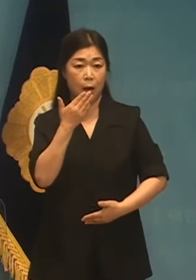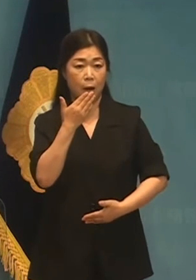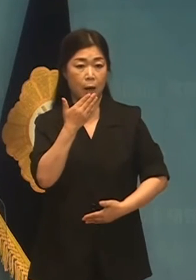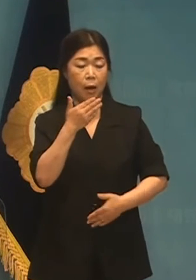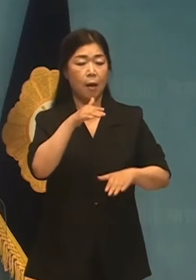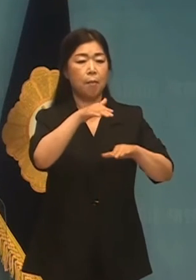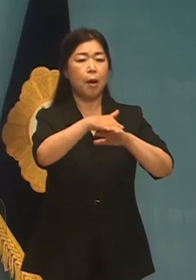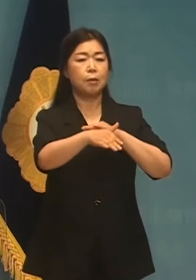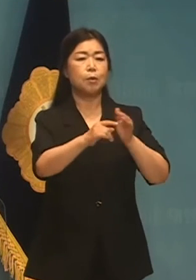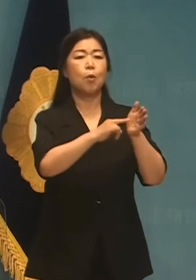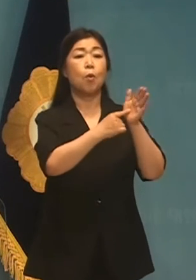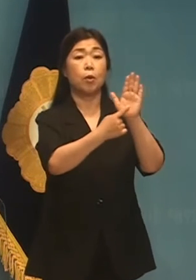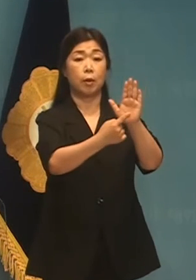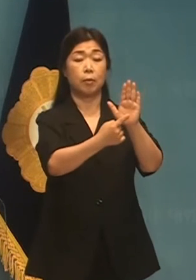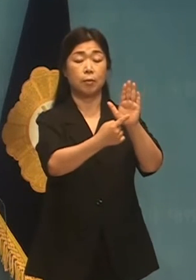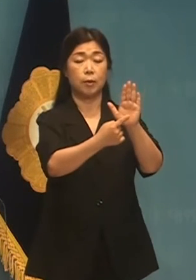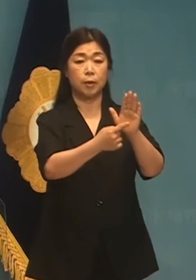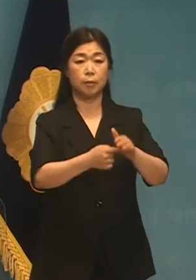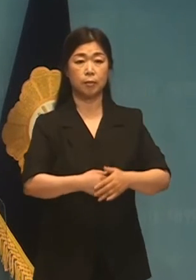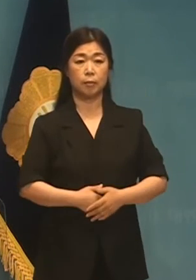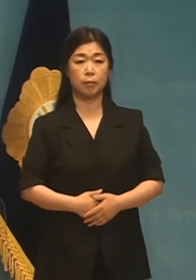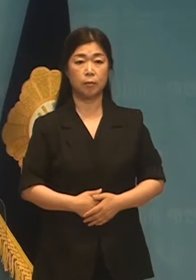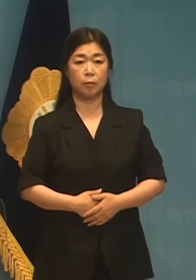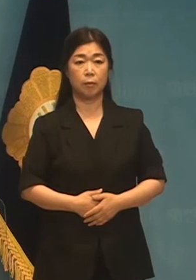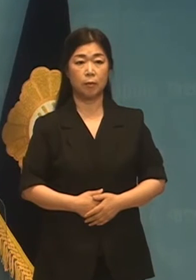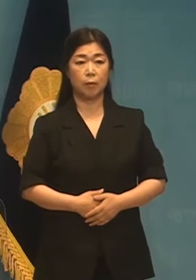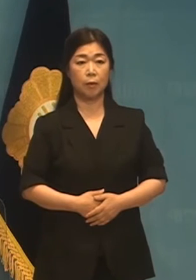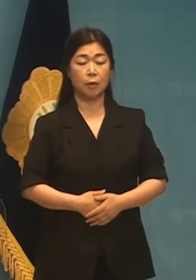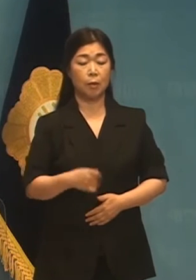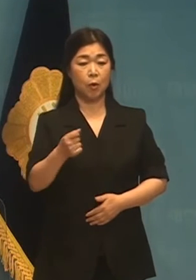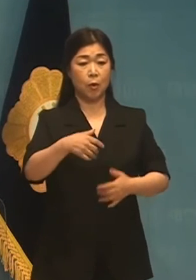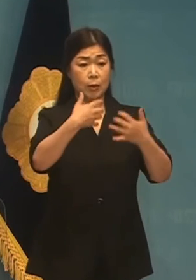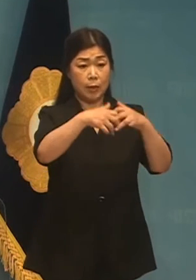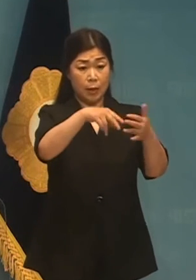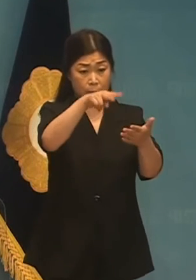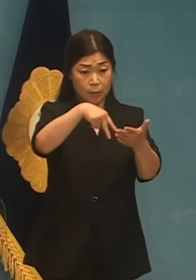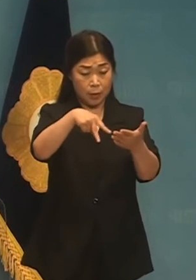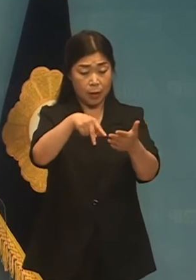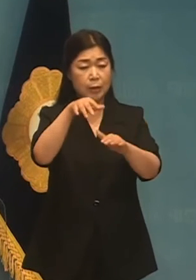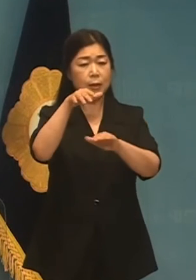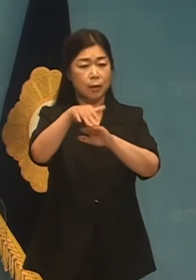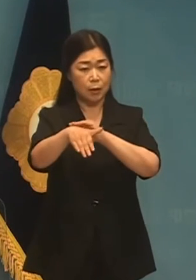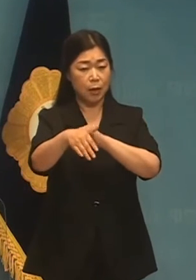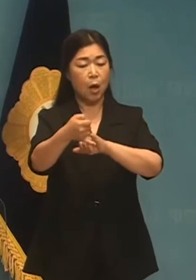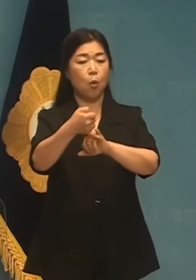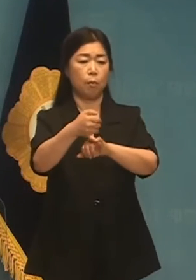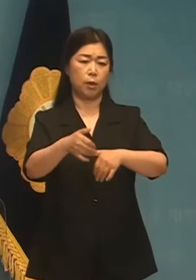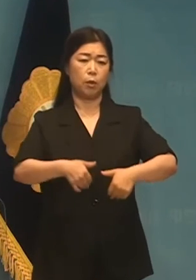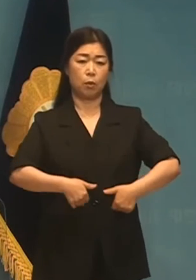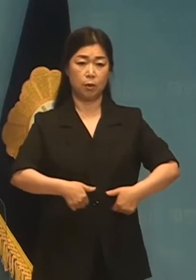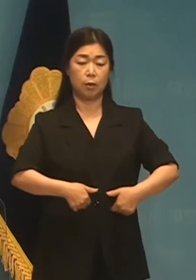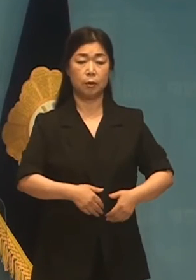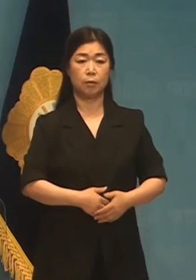형태로 공개하겠습니다. 이른바 머신 리더블 형태가 꼭